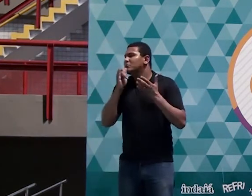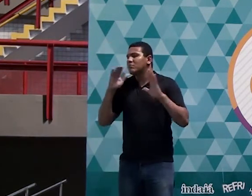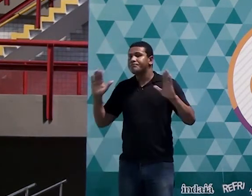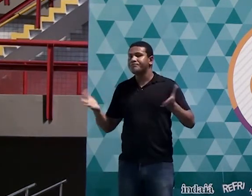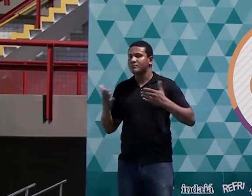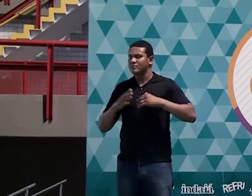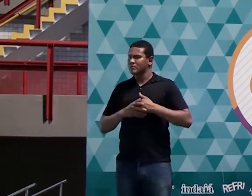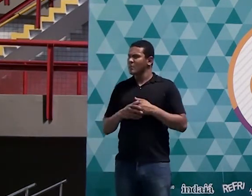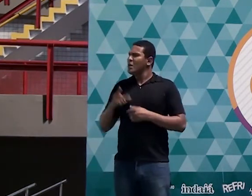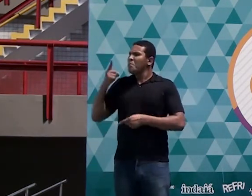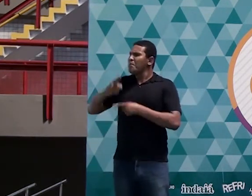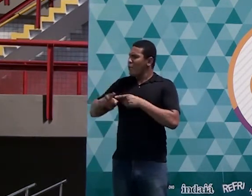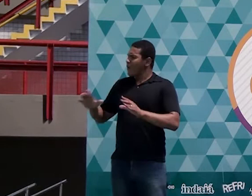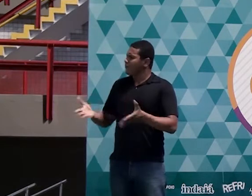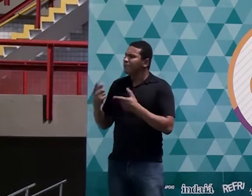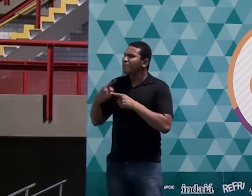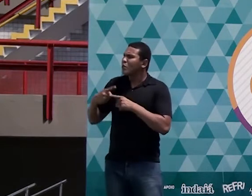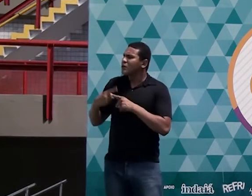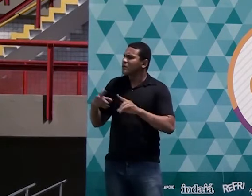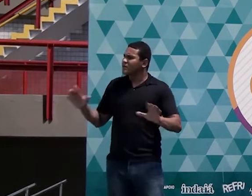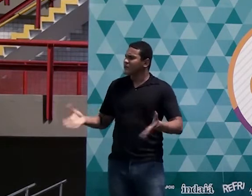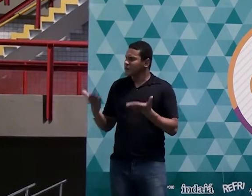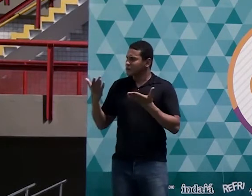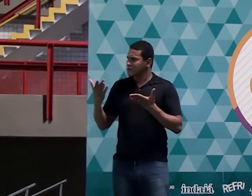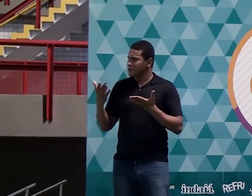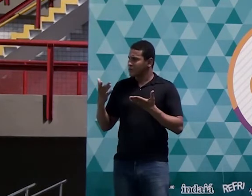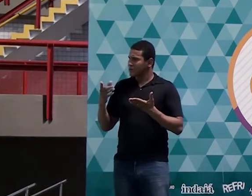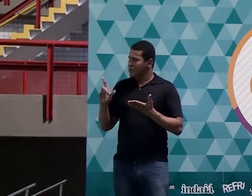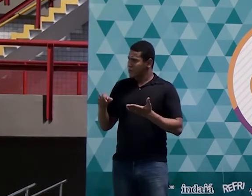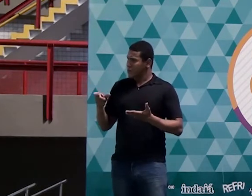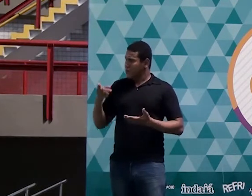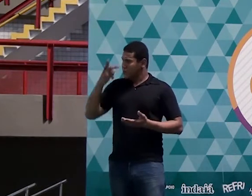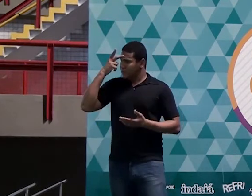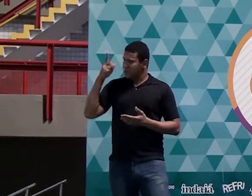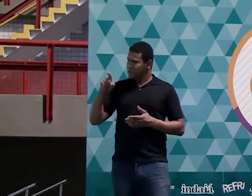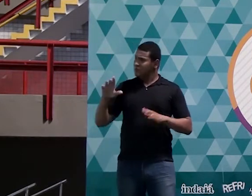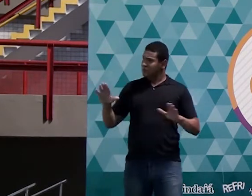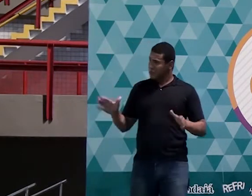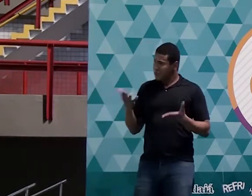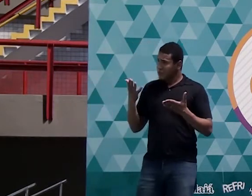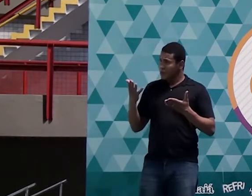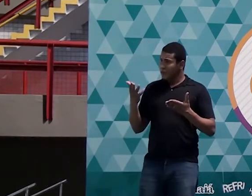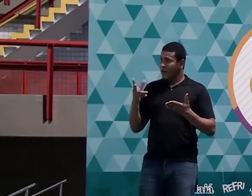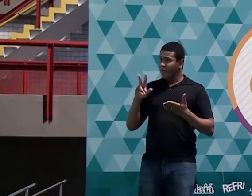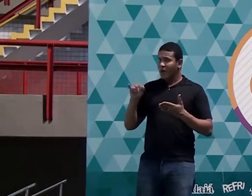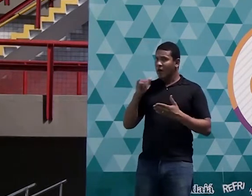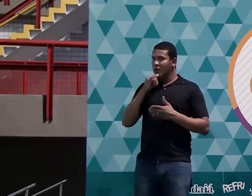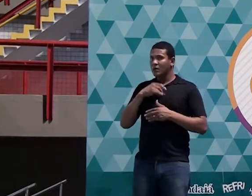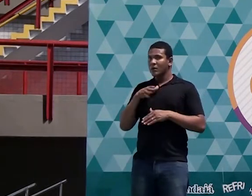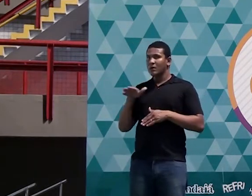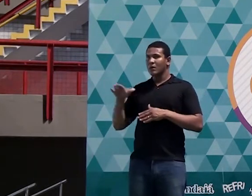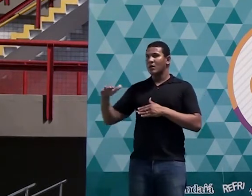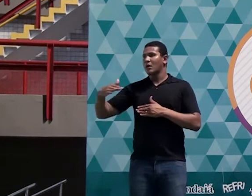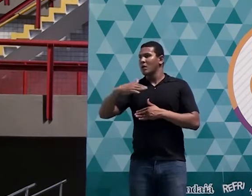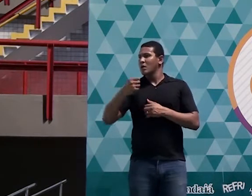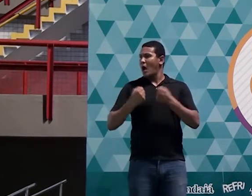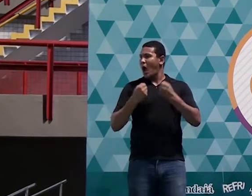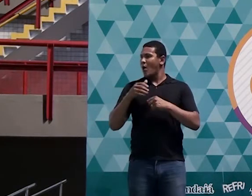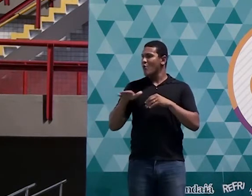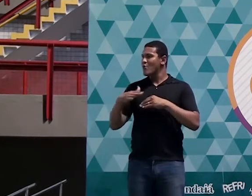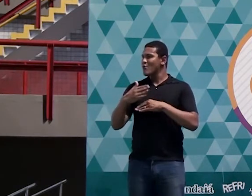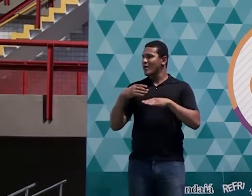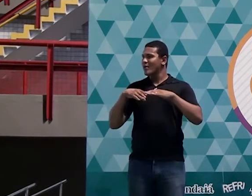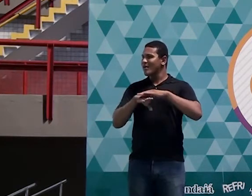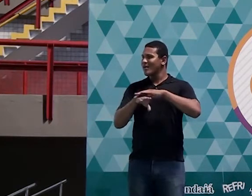Por que vai ter a festa? Alguém vai se aproveitar da situação, vai criar um estacionamento e vai cobrar caro?